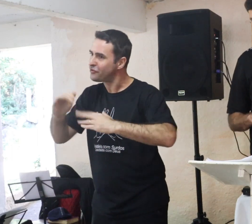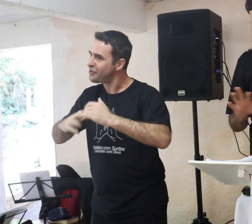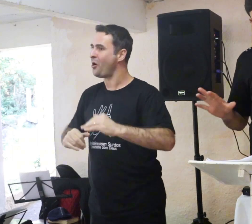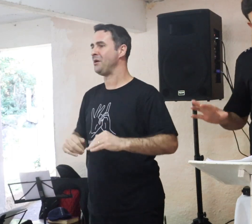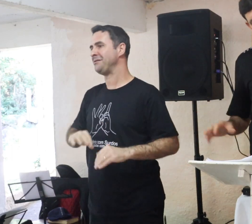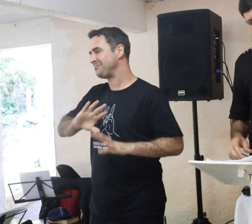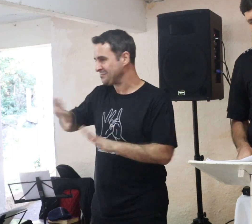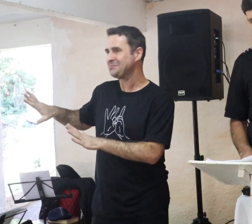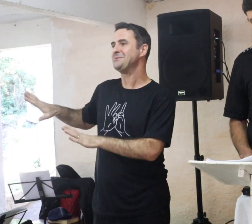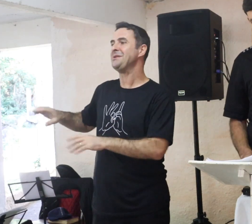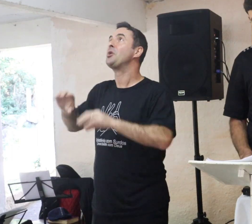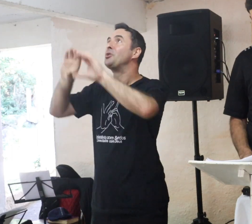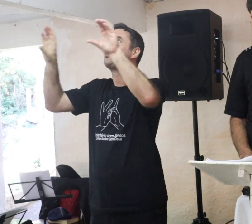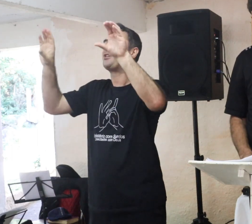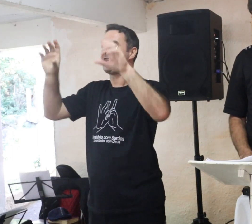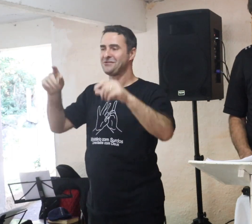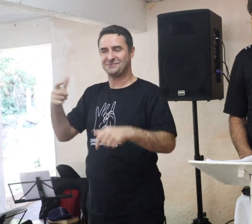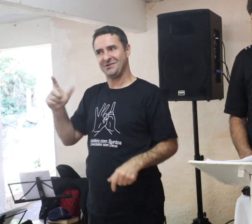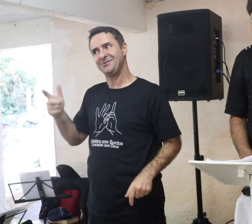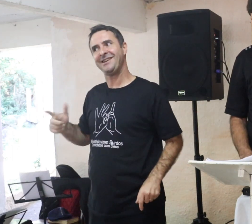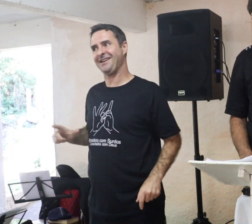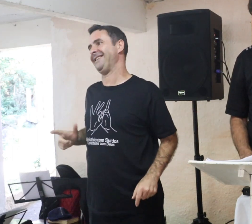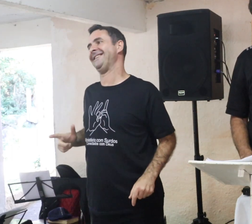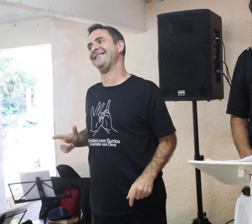Porque não vai ter deterioração do corpo.